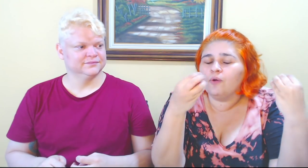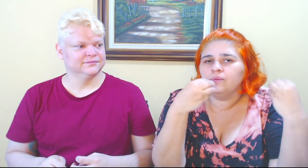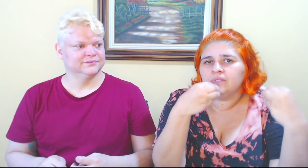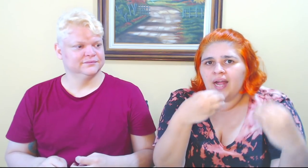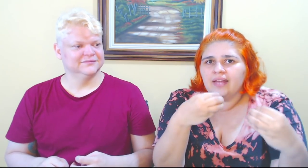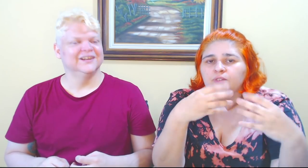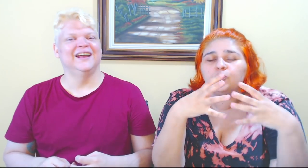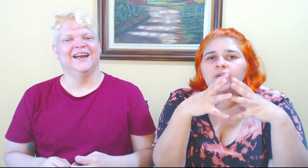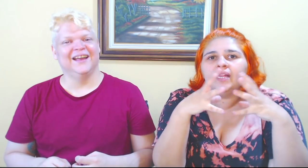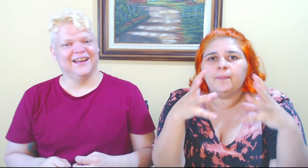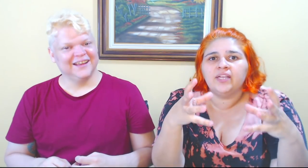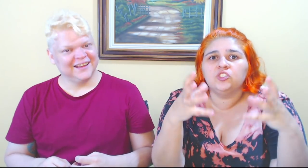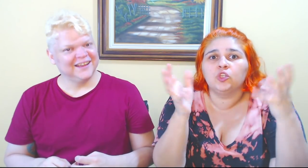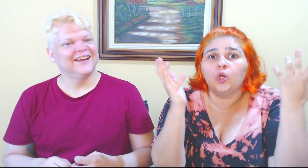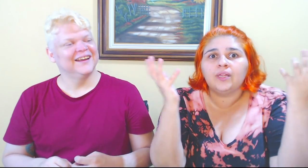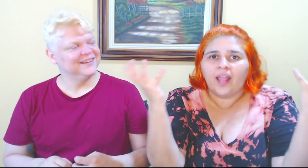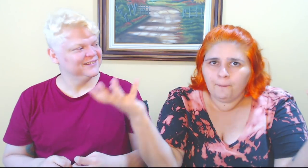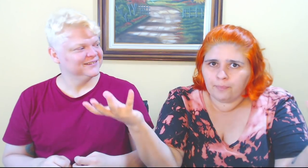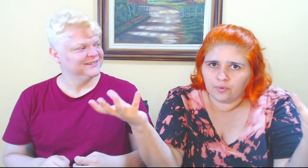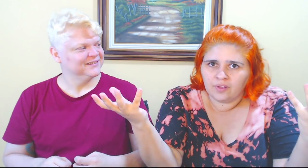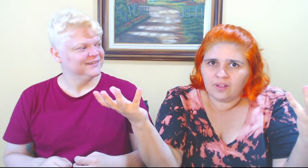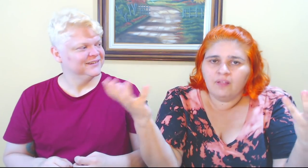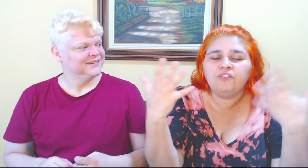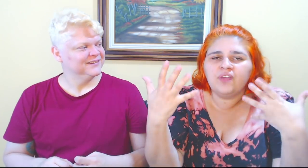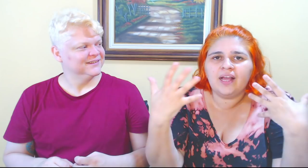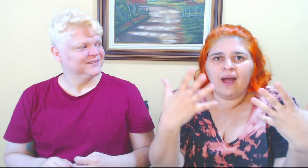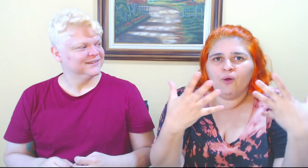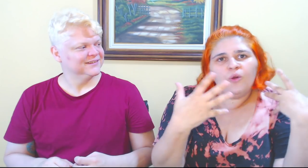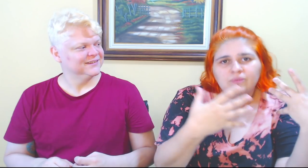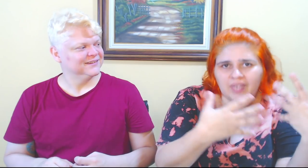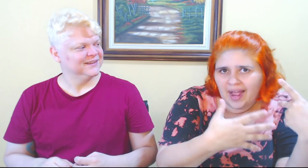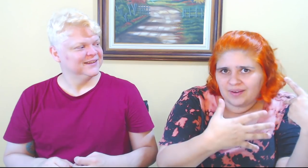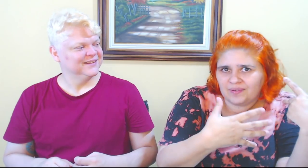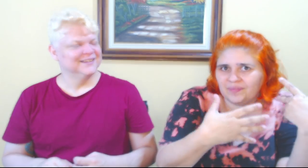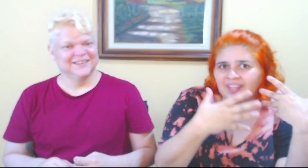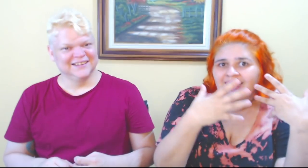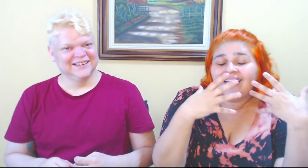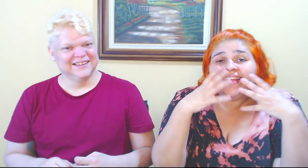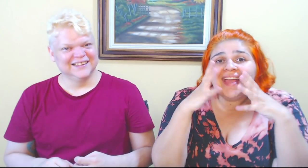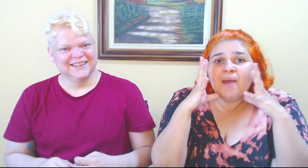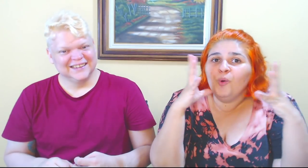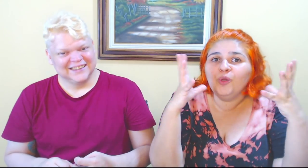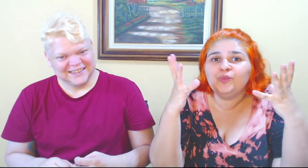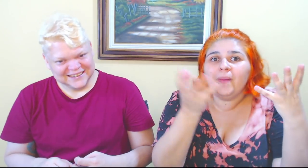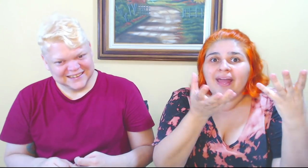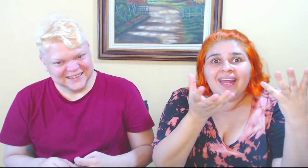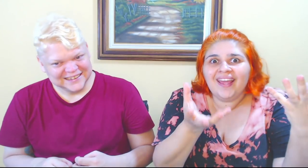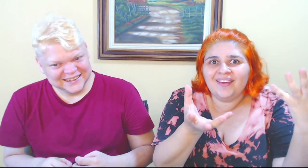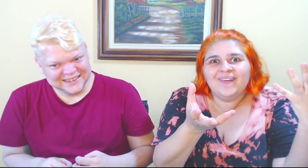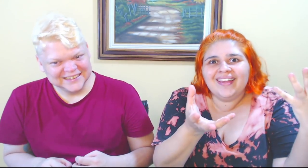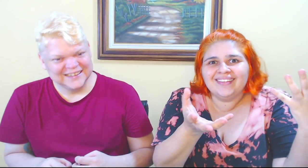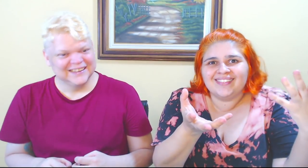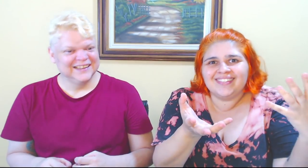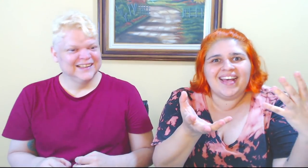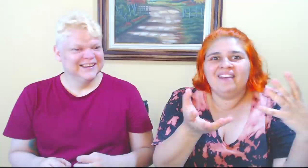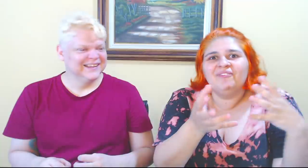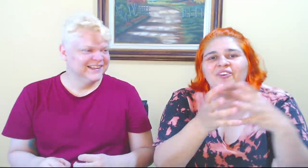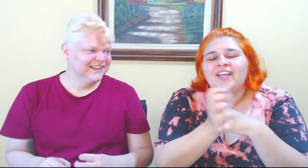contrário Tudo que depende Do tempo Fica ao contrário E é muito maneiro Isso Sabe Porque